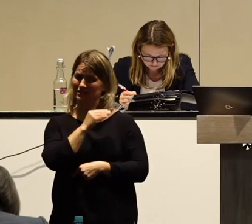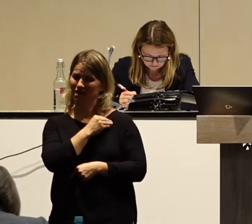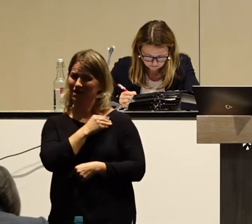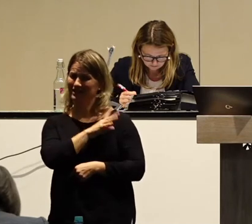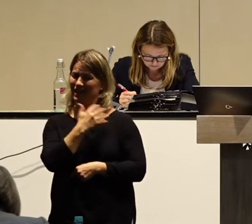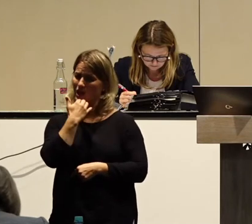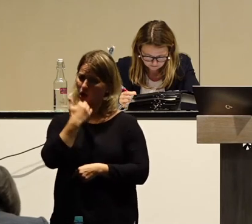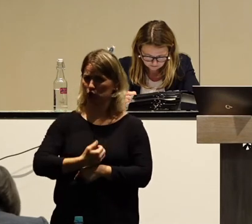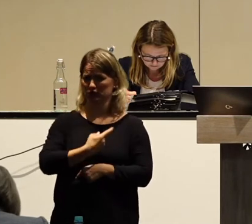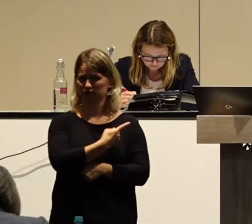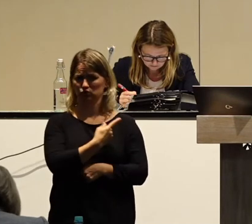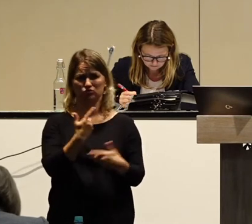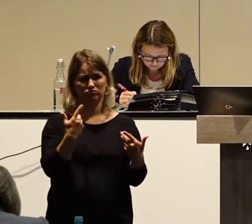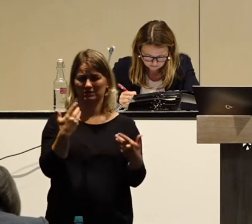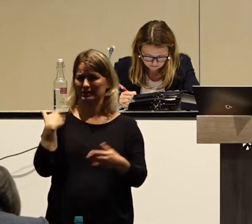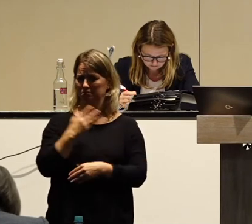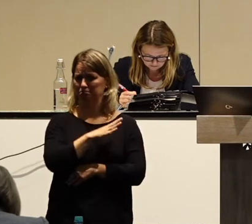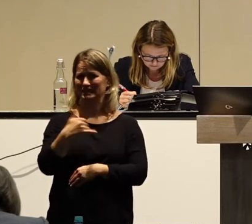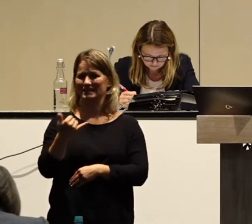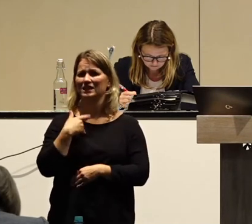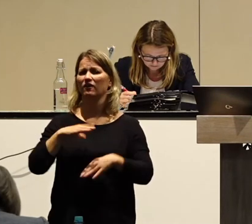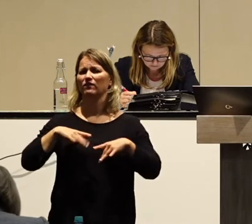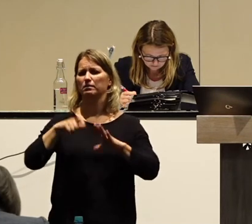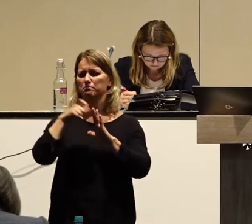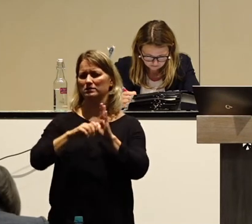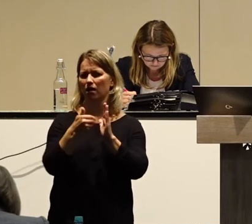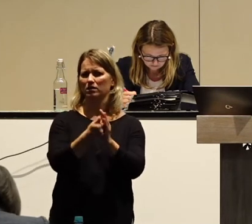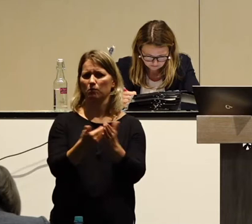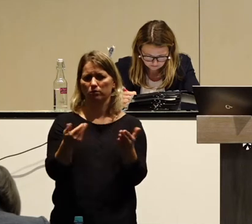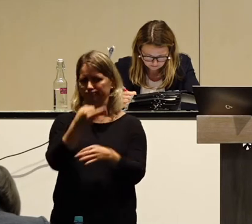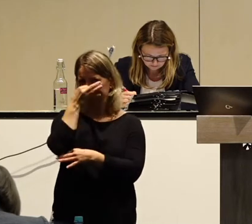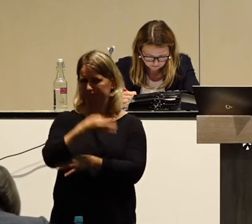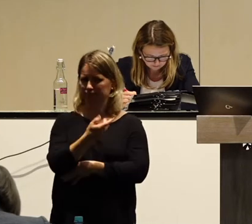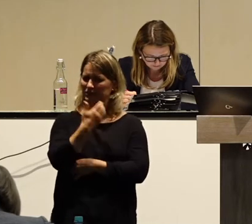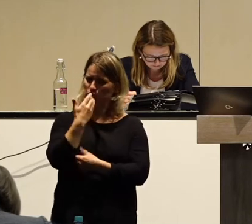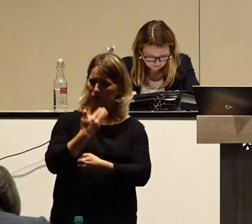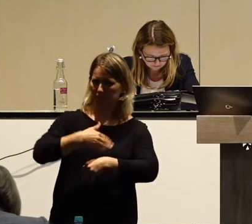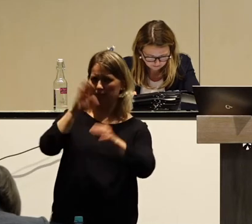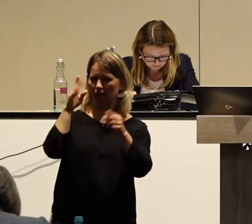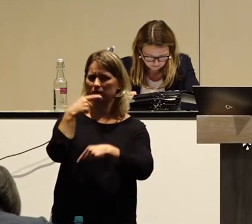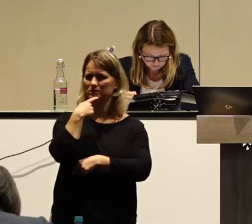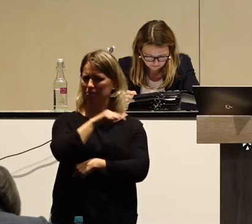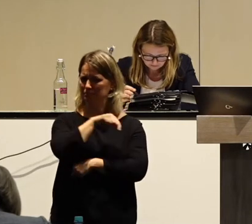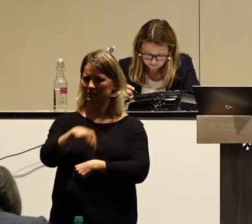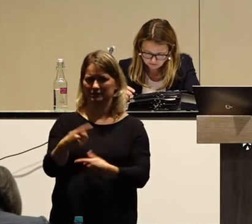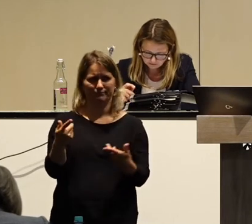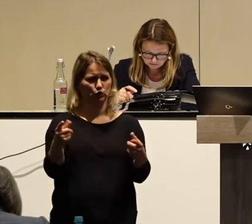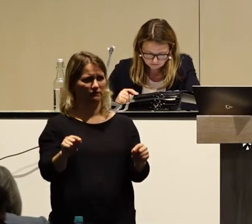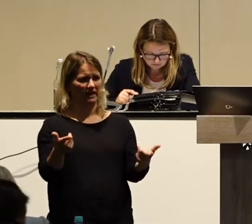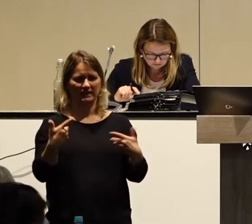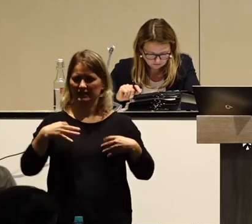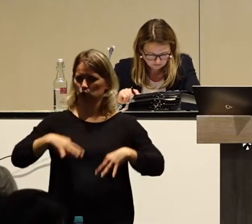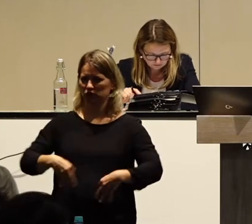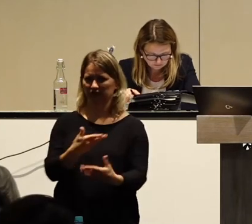Sinne Erweiterung des bisherigen Ferienpassangebotes mehr passiert. Auch er ist da unzufrieden, dass da noch so wenig passiert. Das